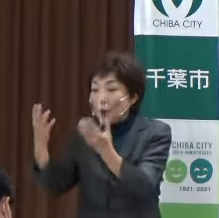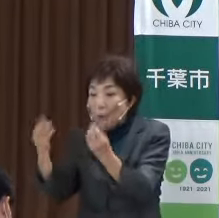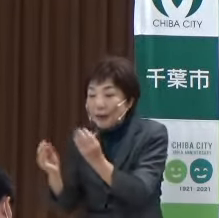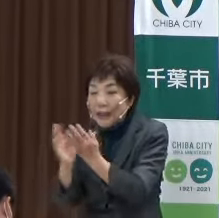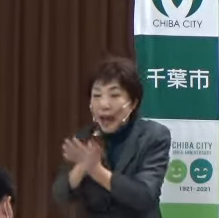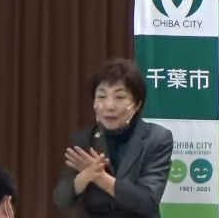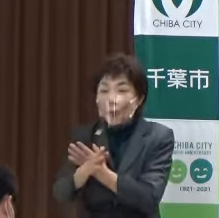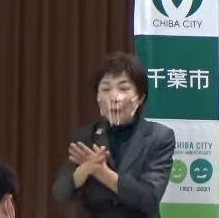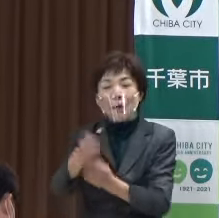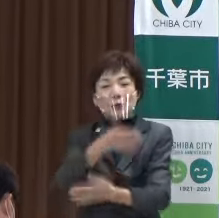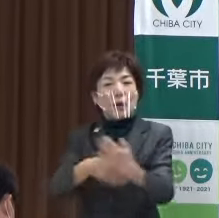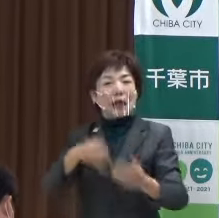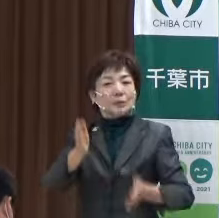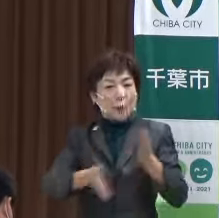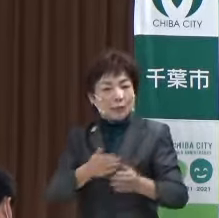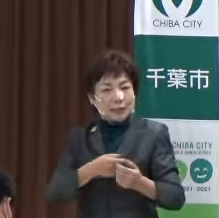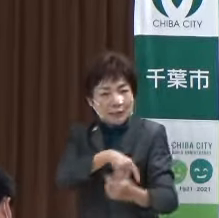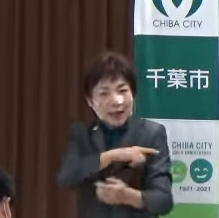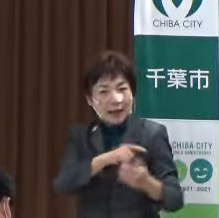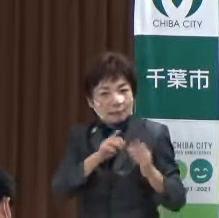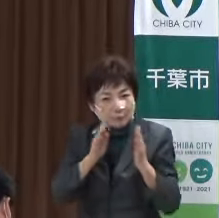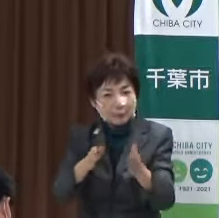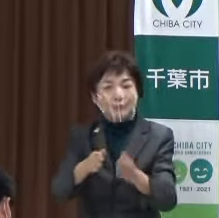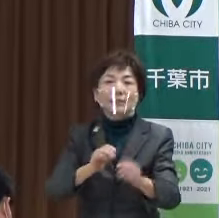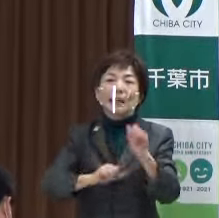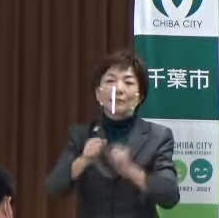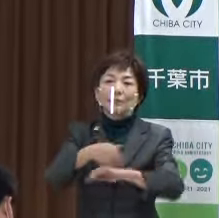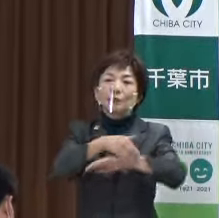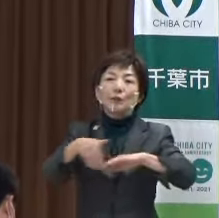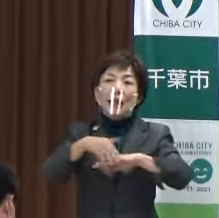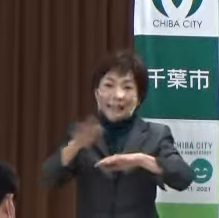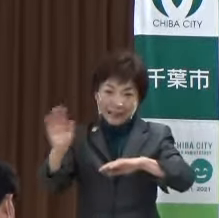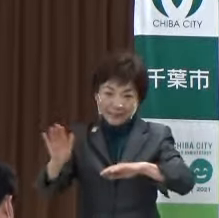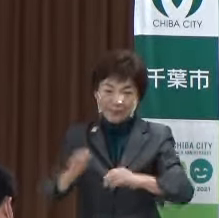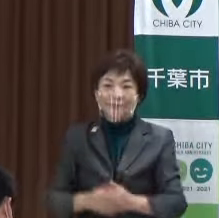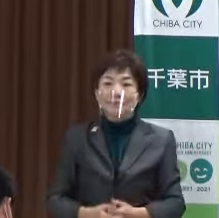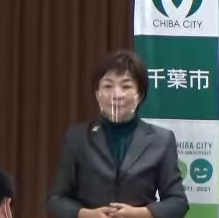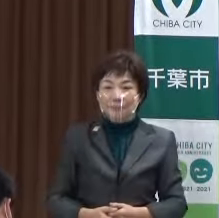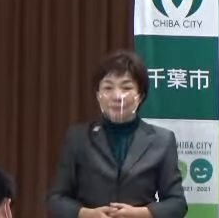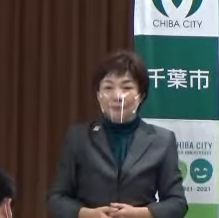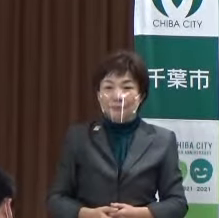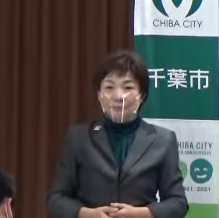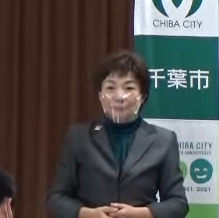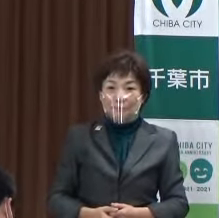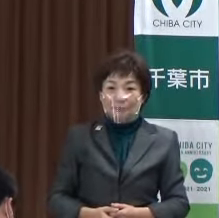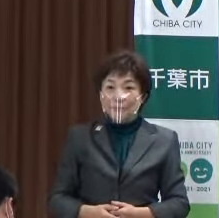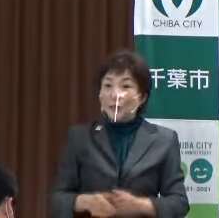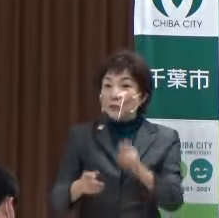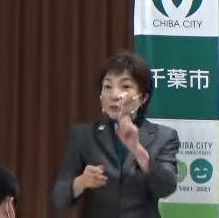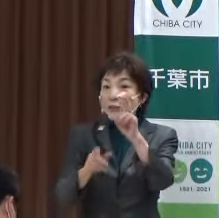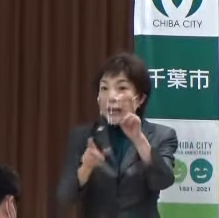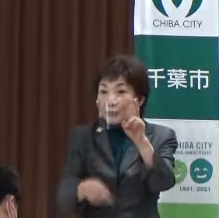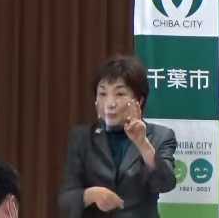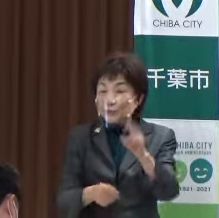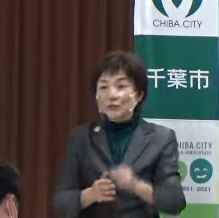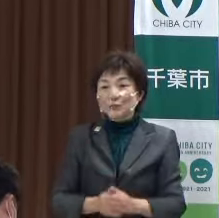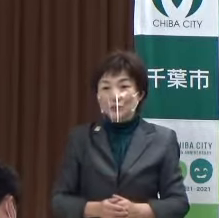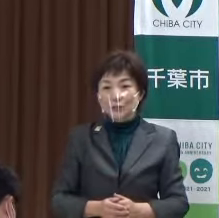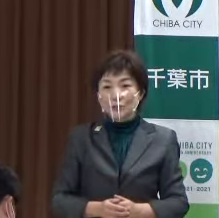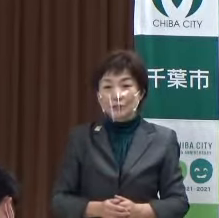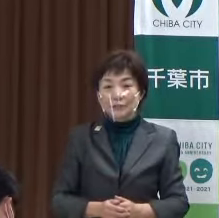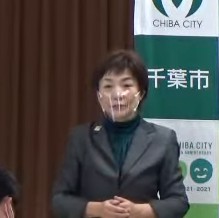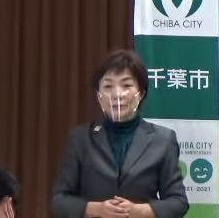パラスポーツに力を入れていく、こうした千葉市の取り組みとして引き続き開催をいたします。12月になりますと、